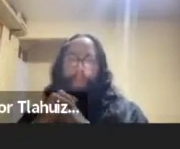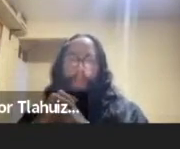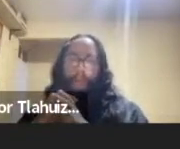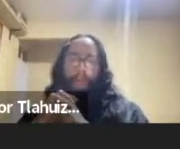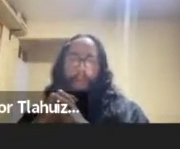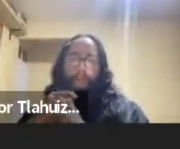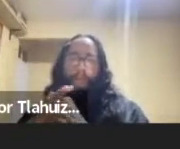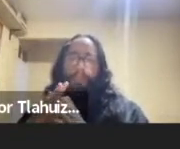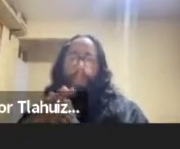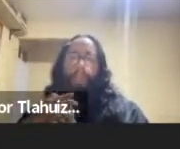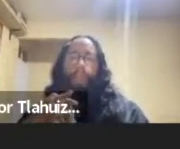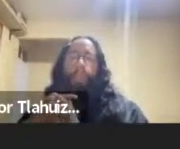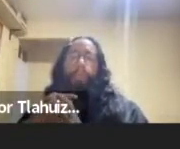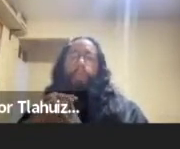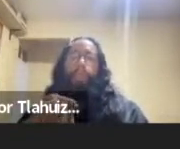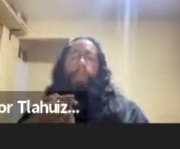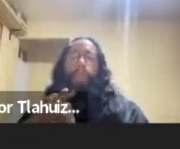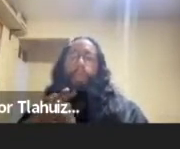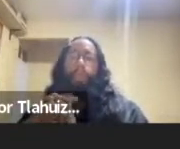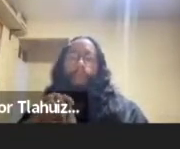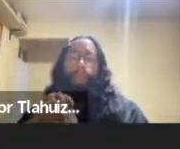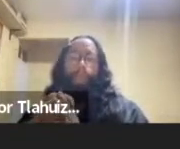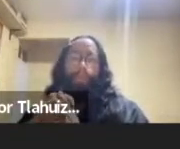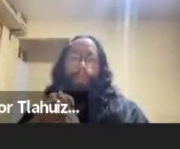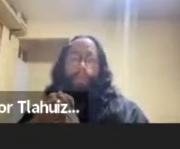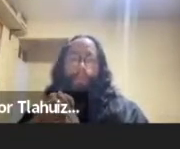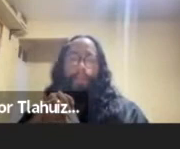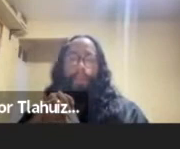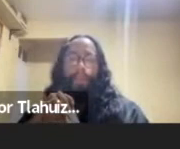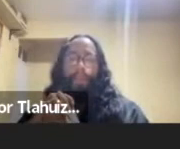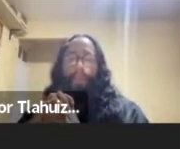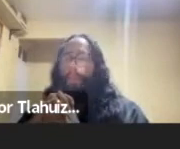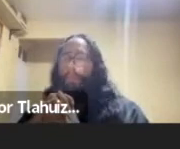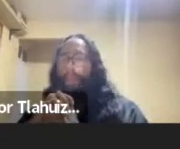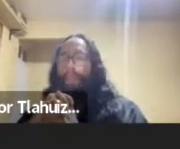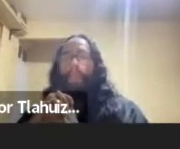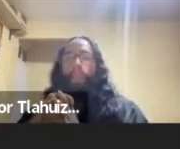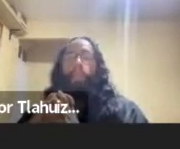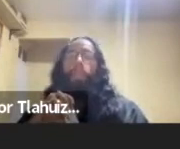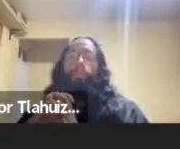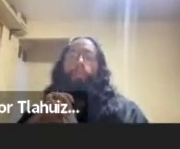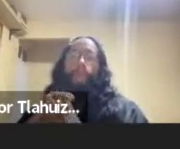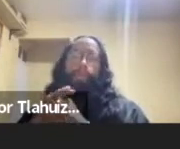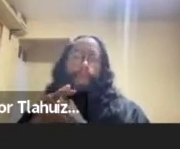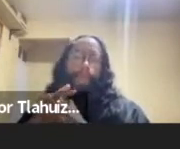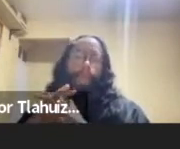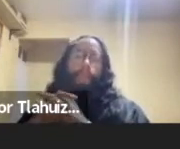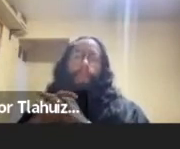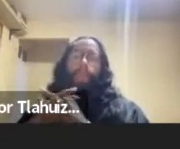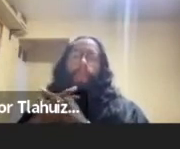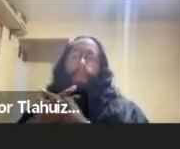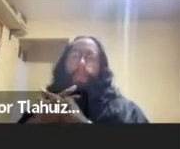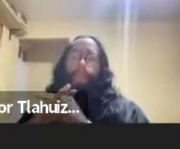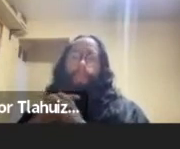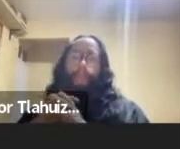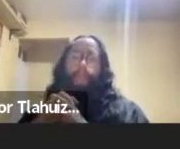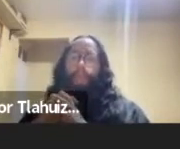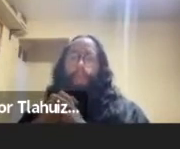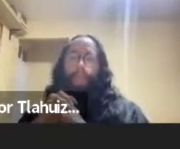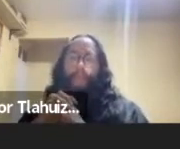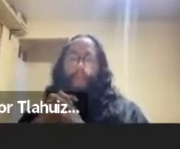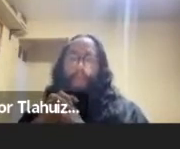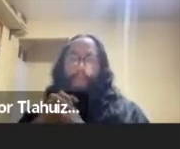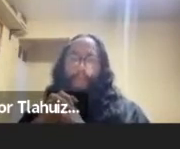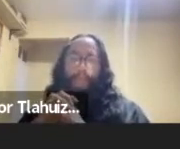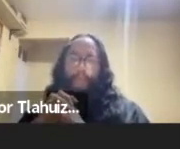empiezan a utilizar. Esa prótesis tal vez ahorita nos parezca muy, muy primitiva, ¿no? Sin embargo, imagínense, quítense los